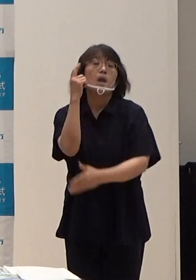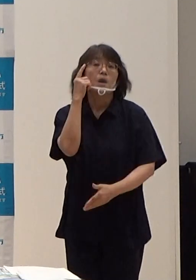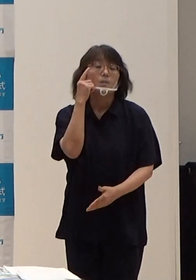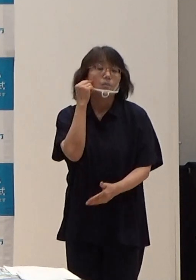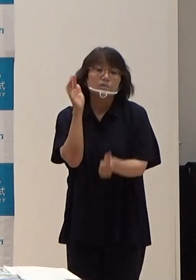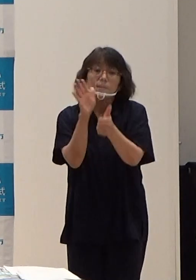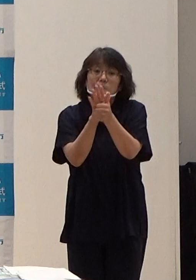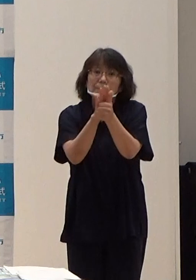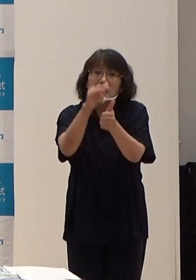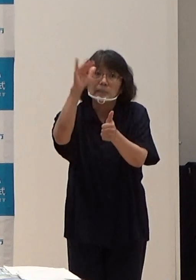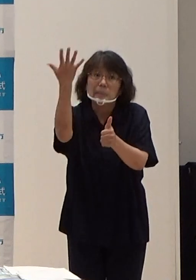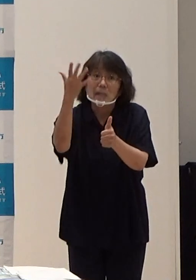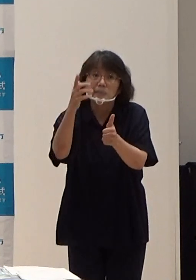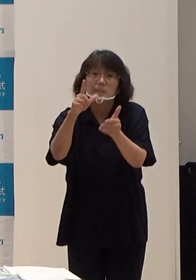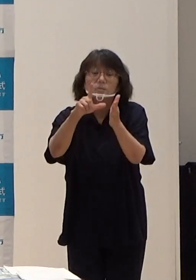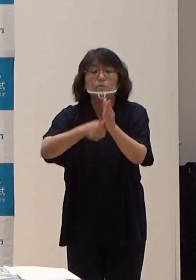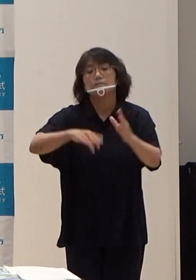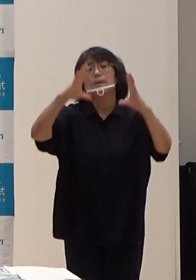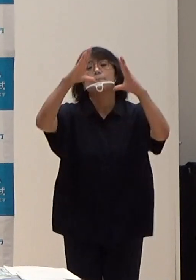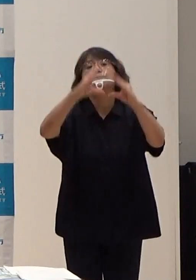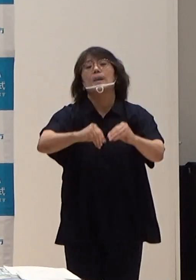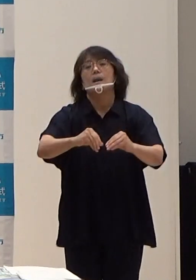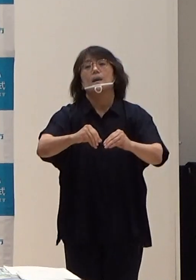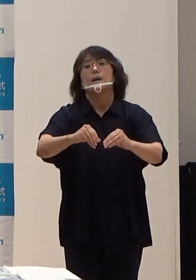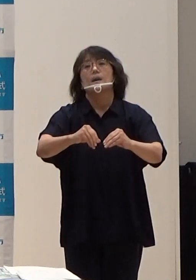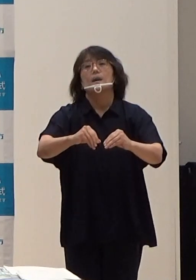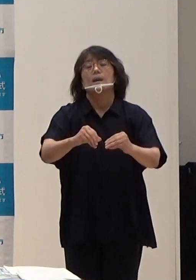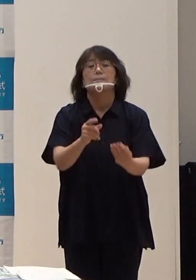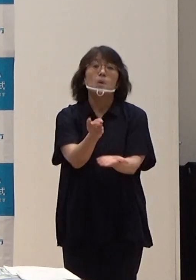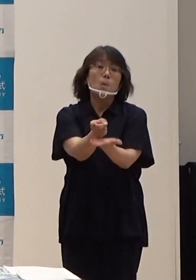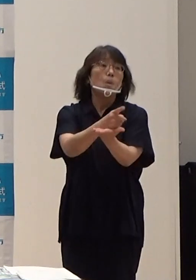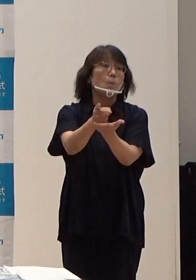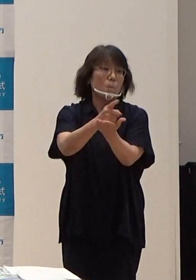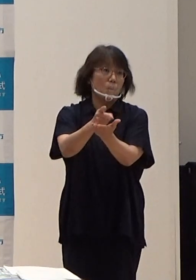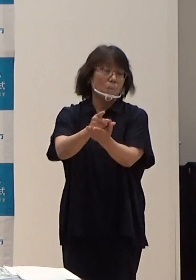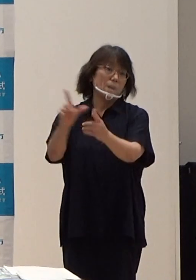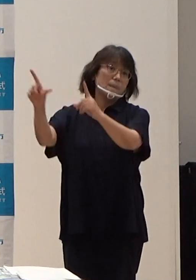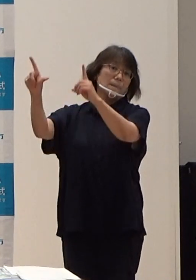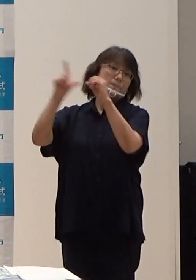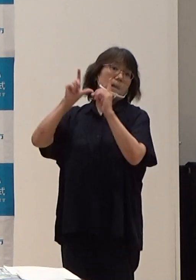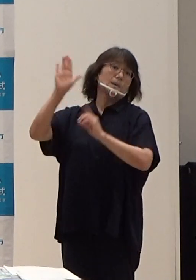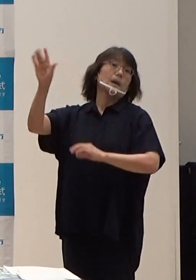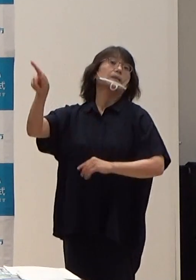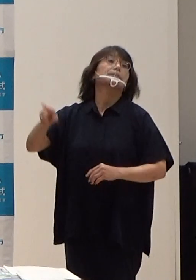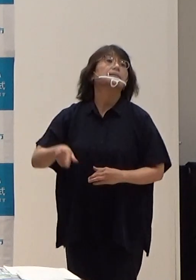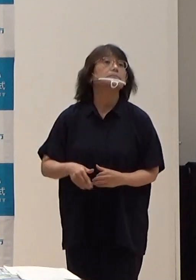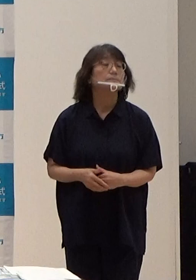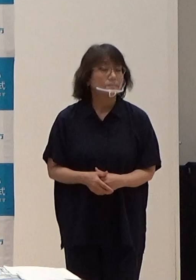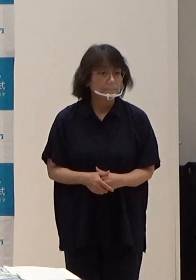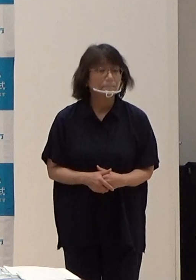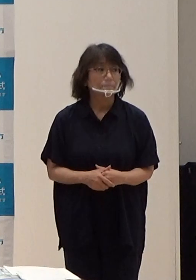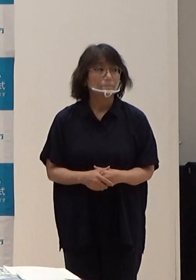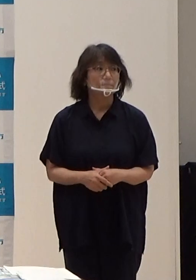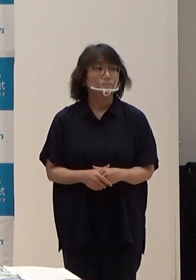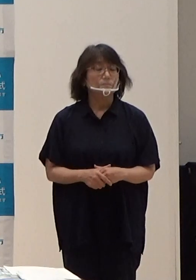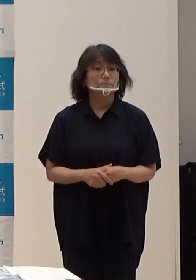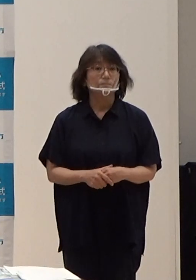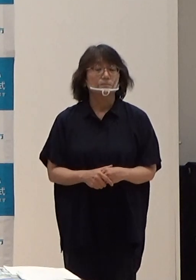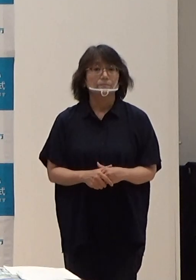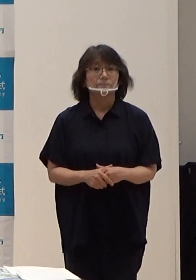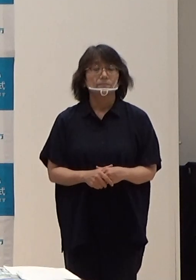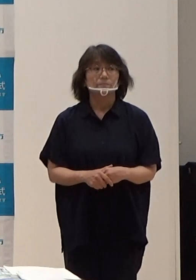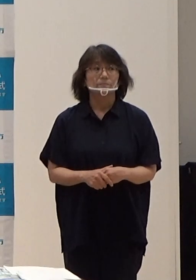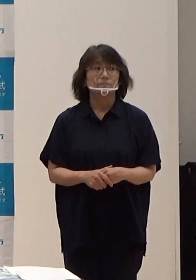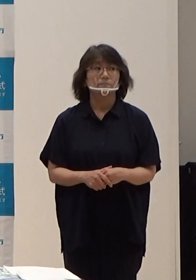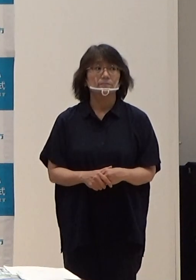り得るというような、その方向づけ、将来に向けての方向づけが示される見込みになってます